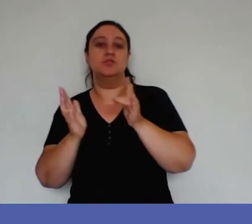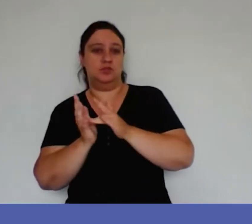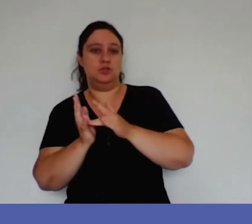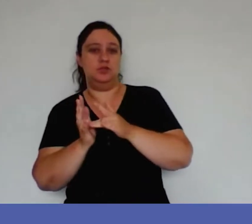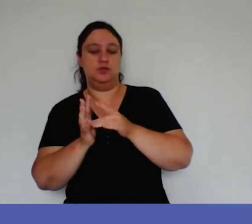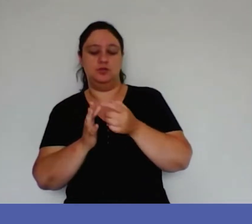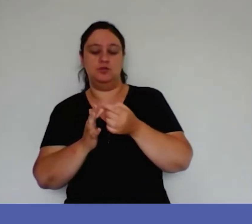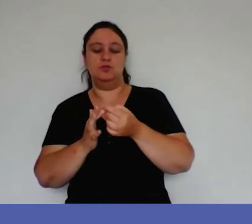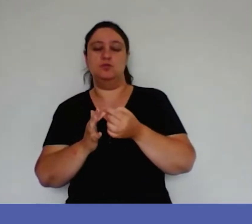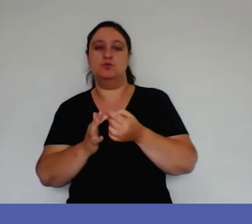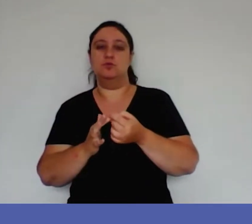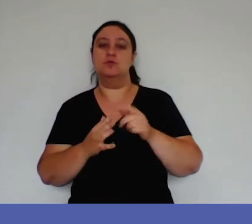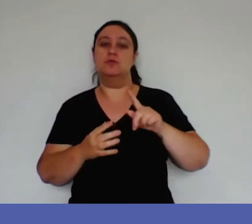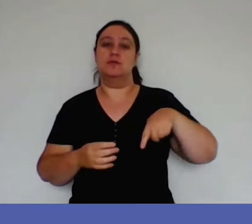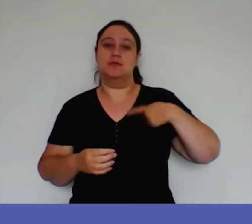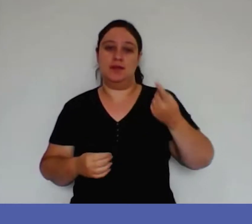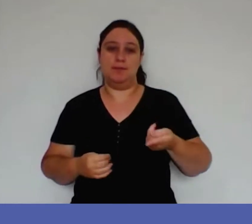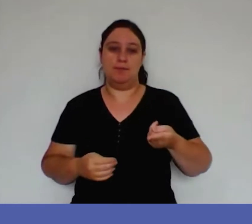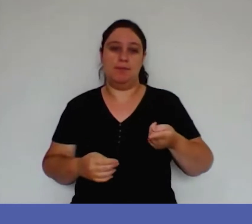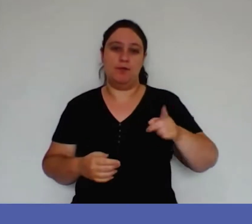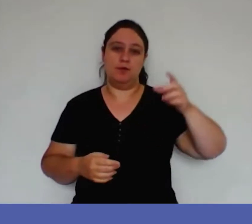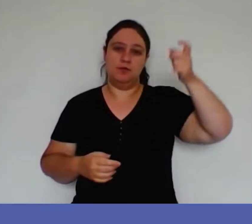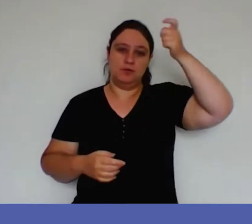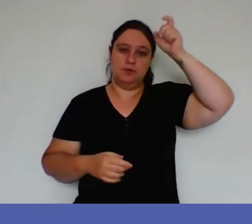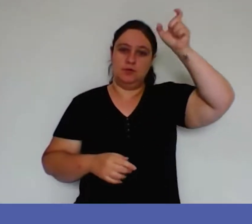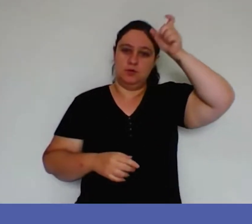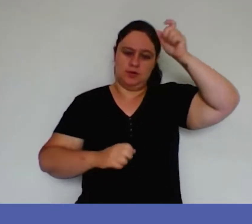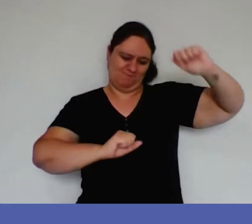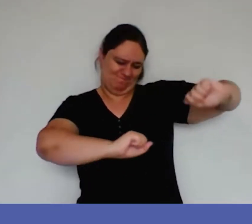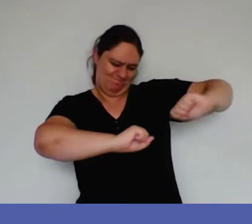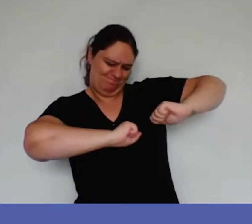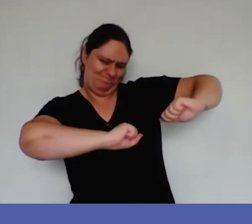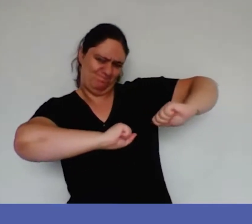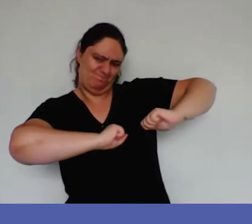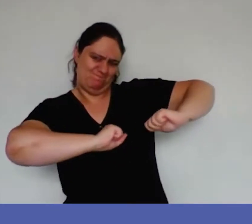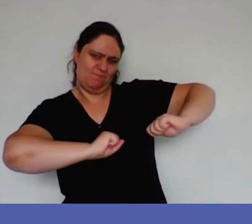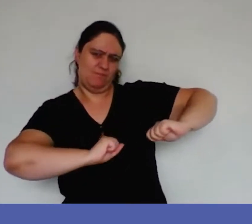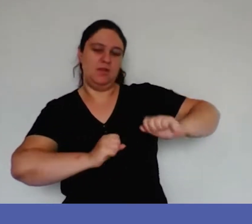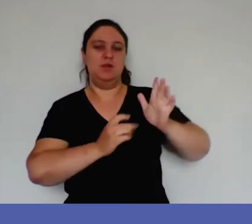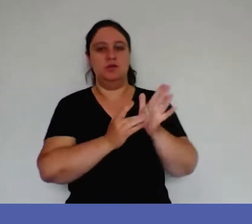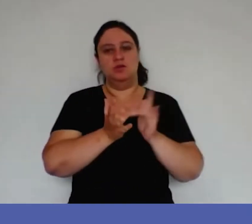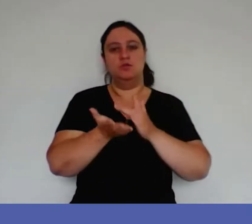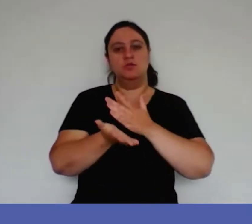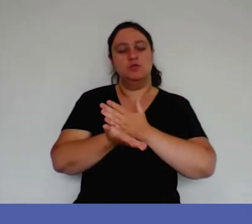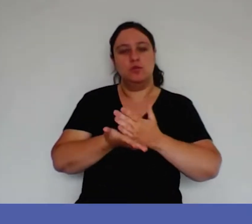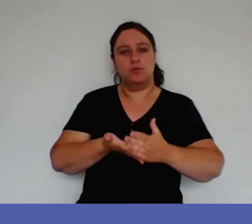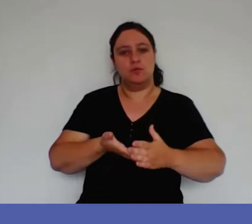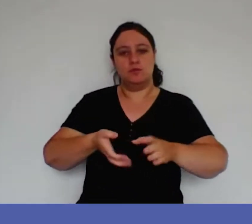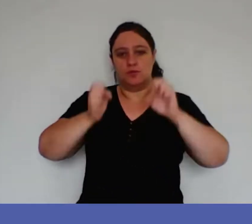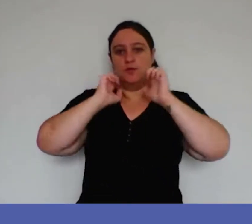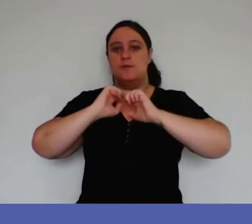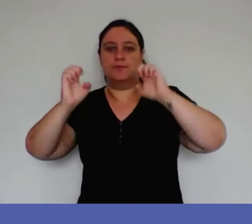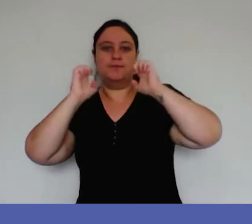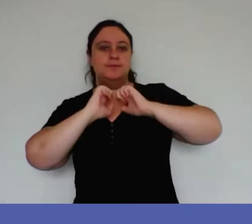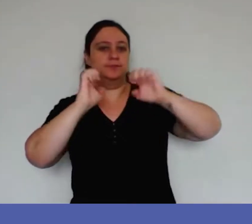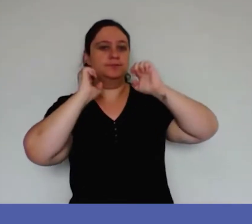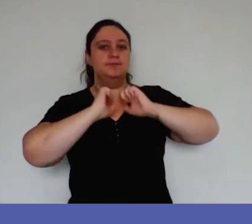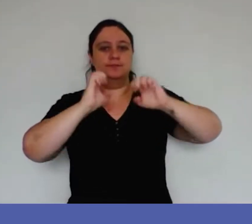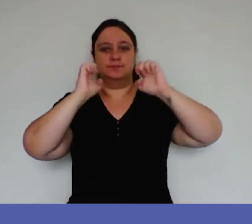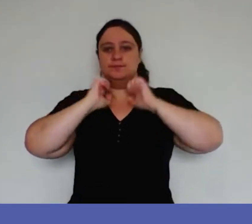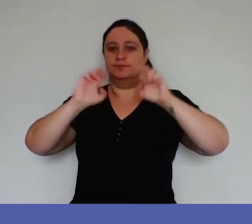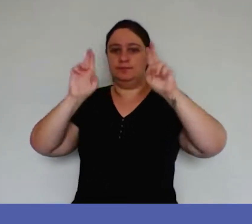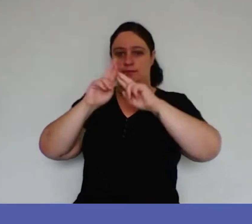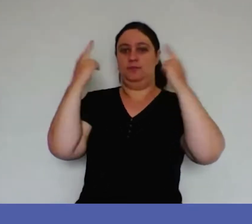tentado pelo diabo, ele passou a pregar o evangelho do reino, porque